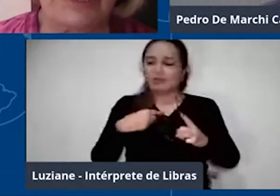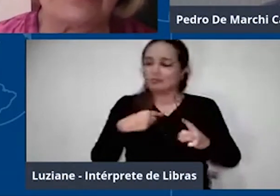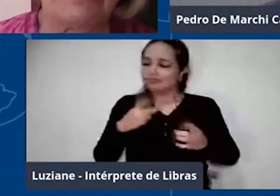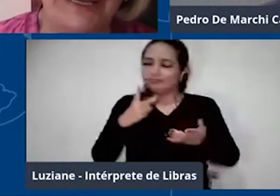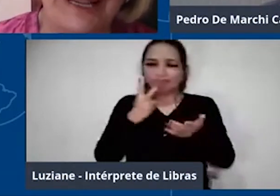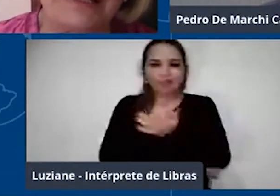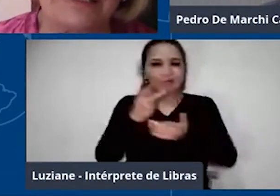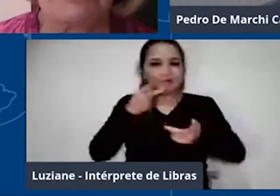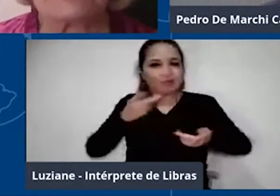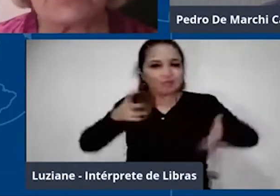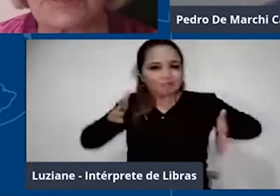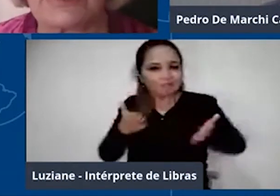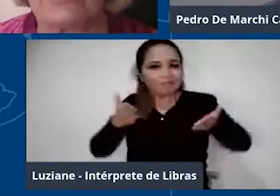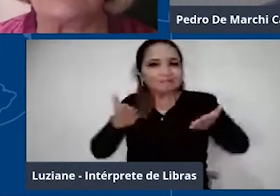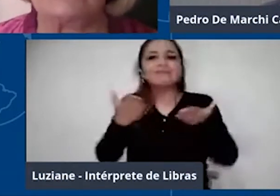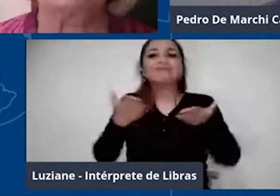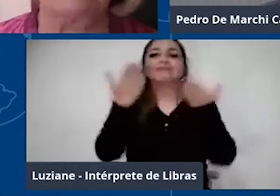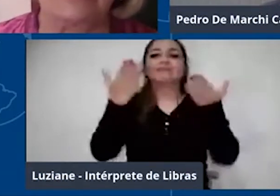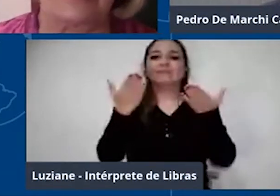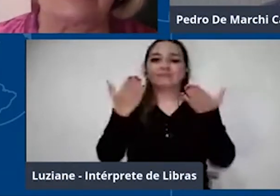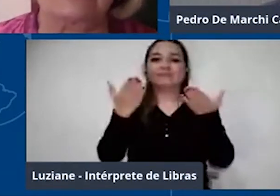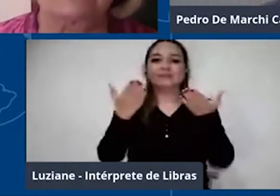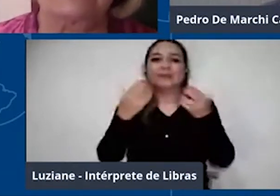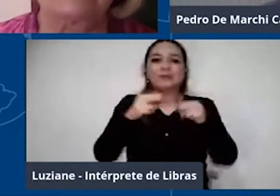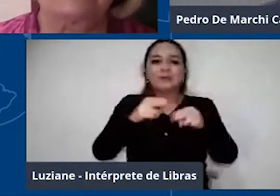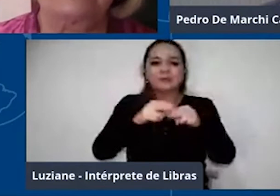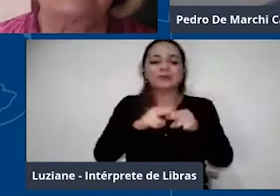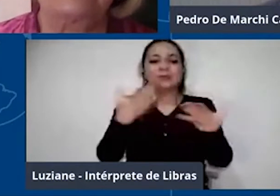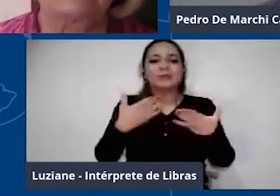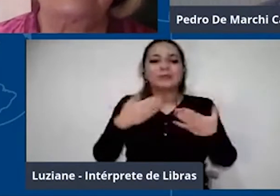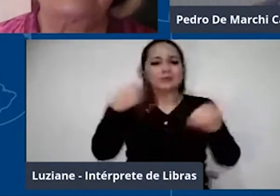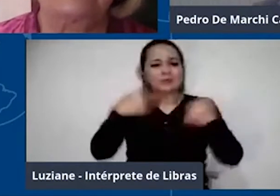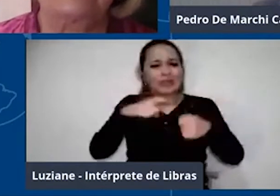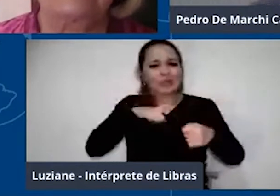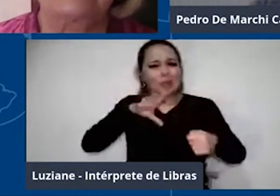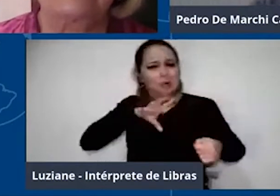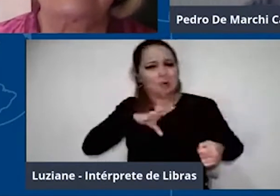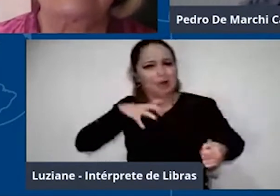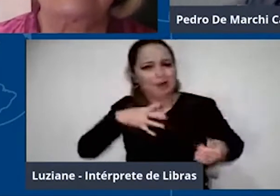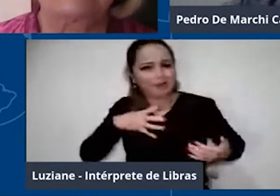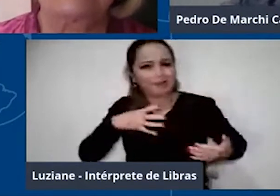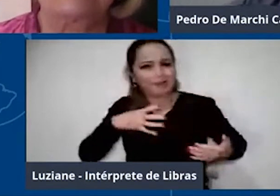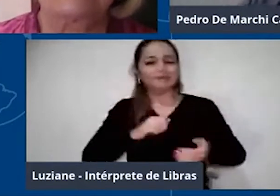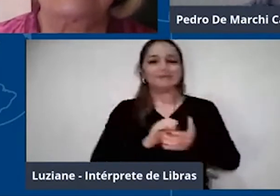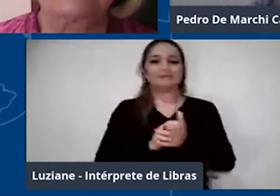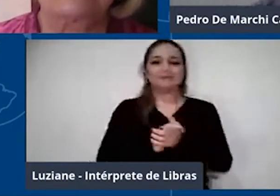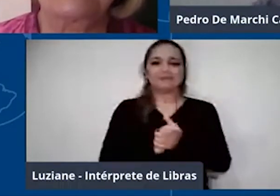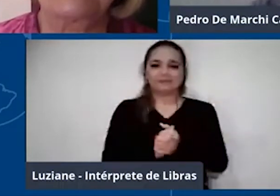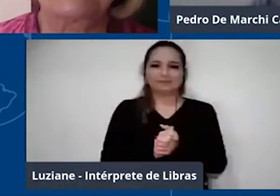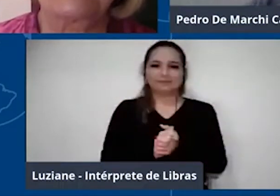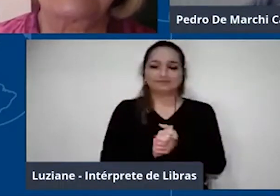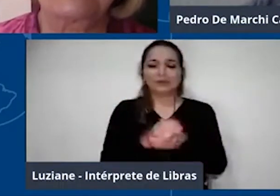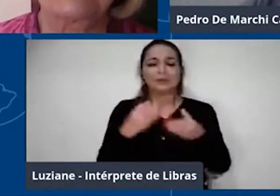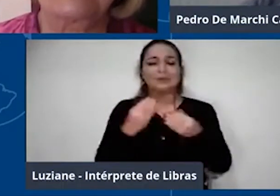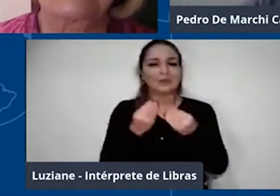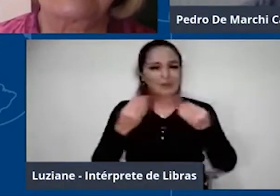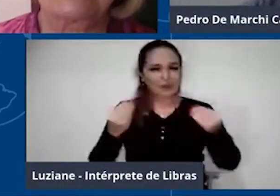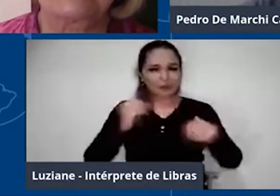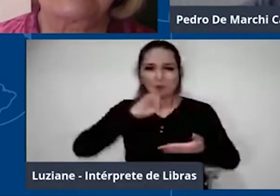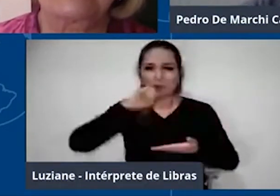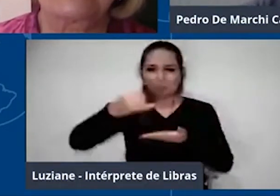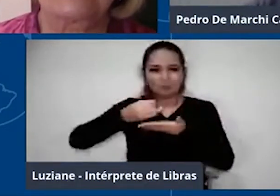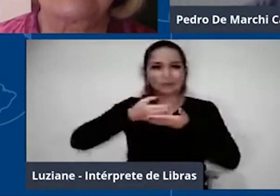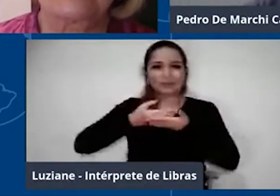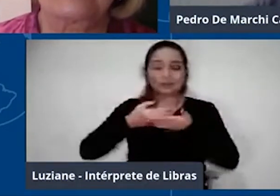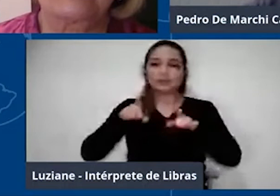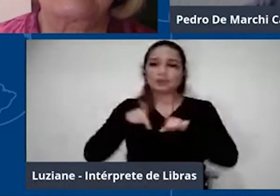as dificuldades aparecem para as pessoas que têm coragem de enfrentá-las. Com certeza, são muitas oportunidades. A safra